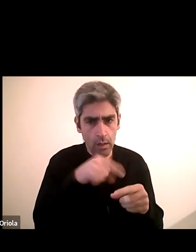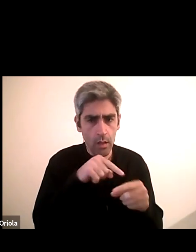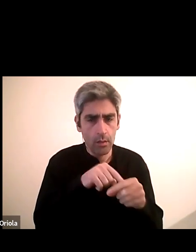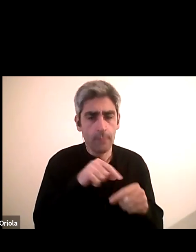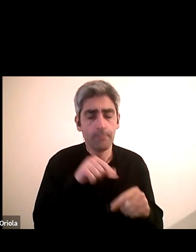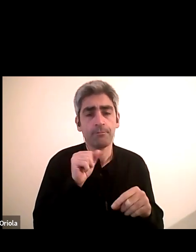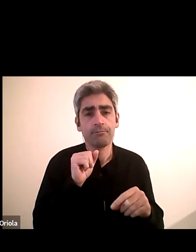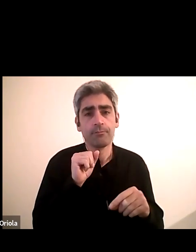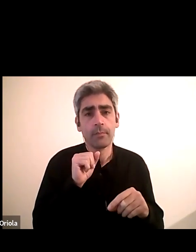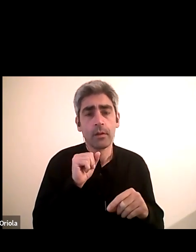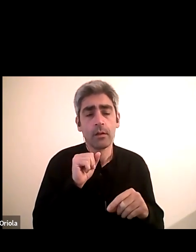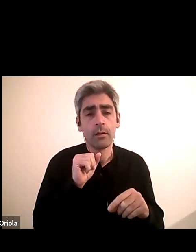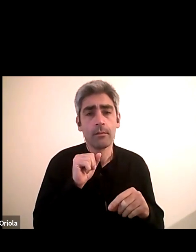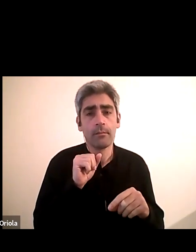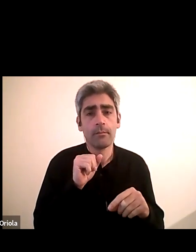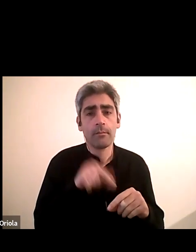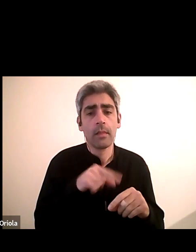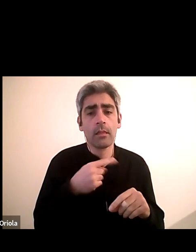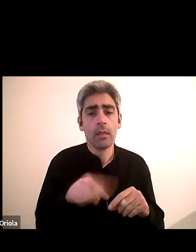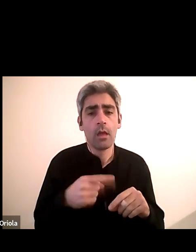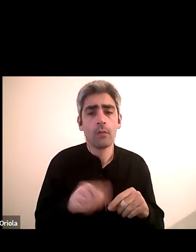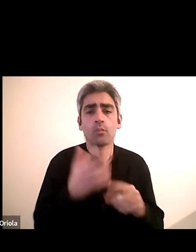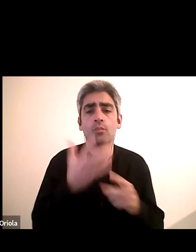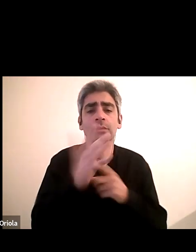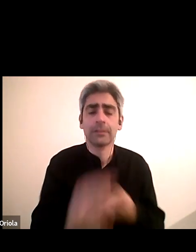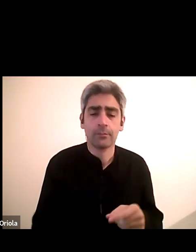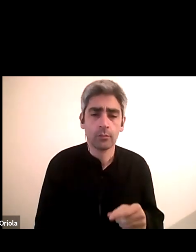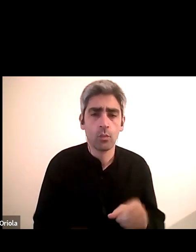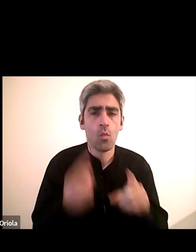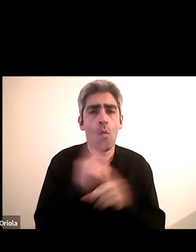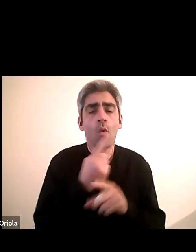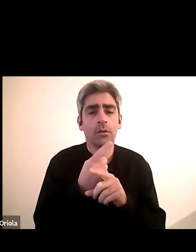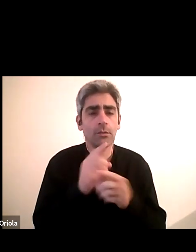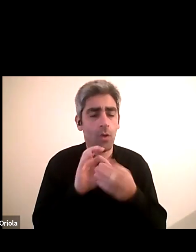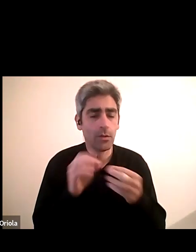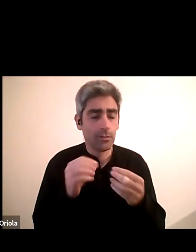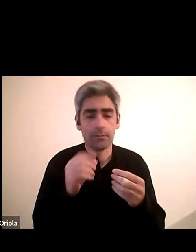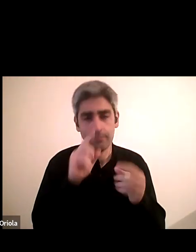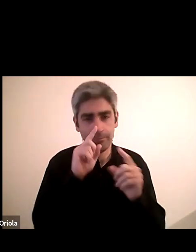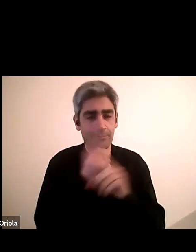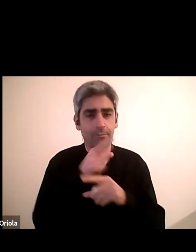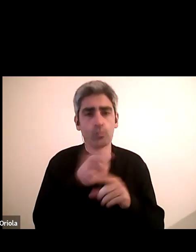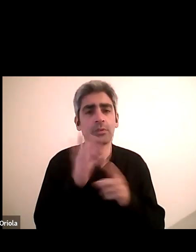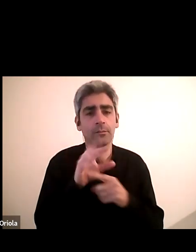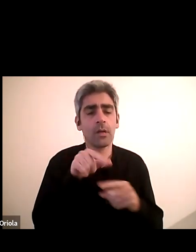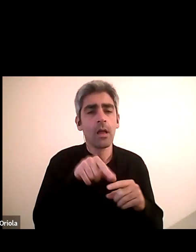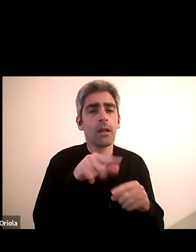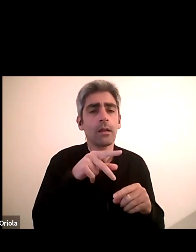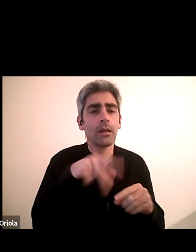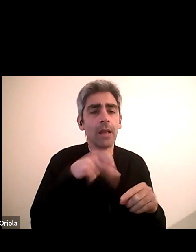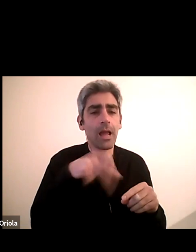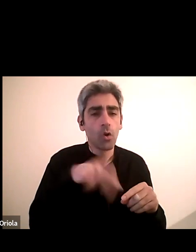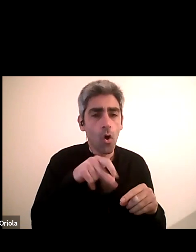Ainda que tenham, por exemplo, coisas paradoxais, os nanomateriais são